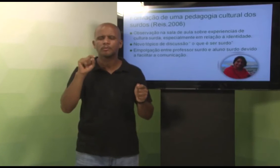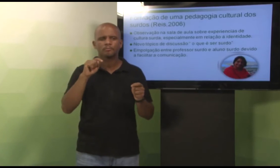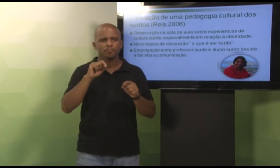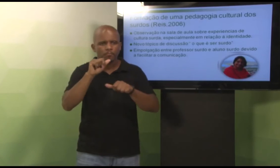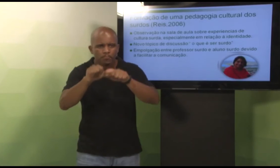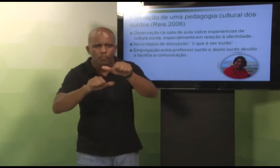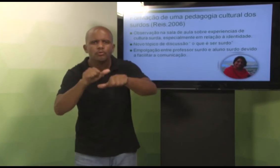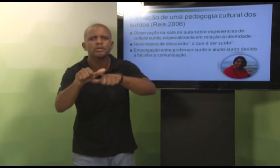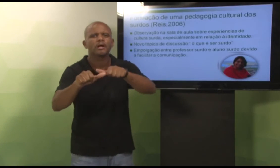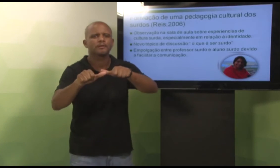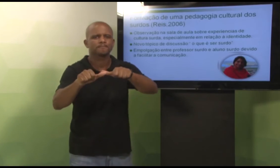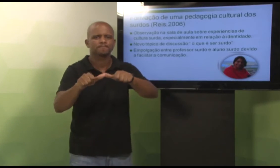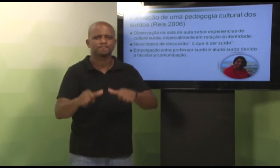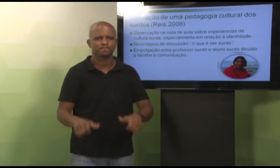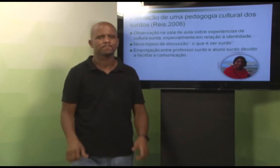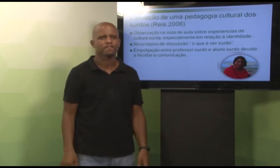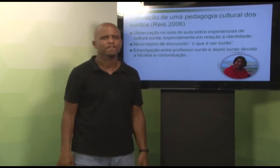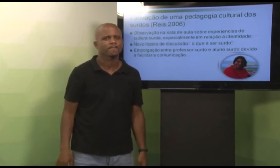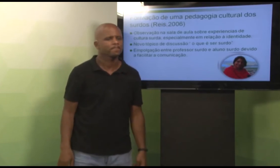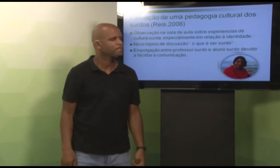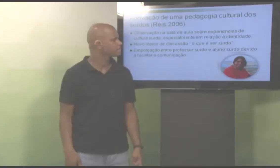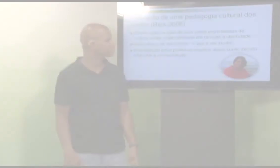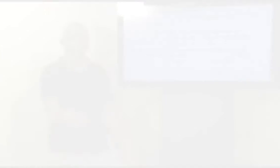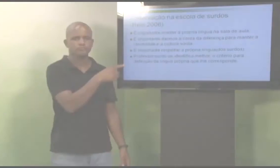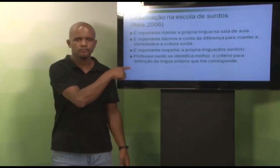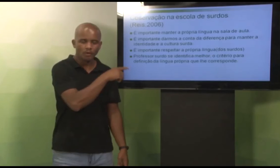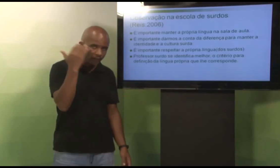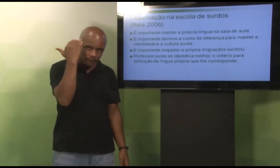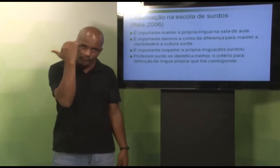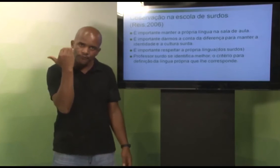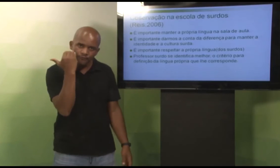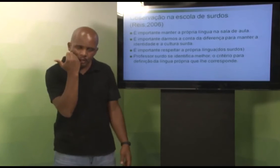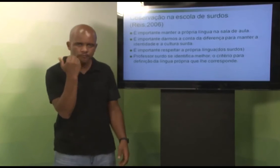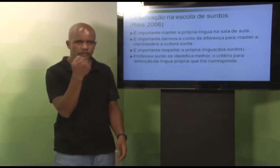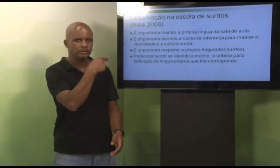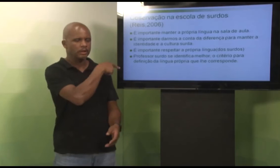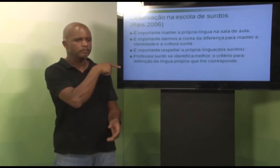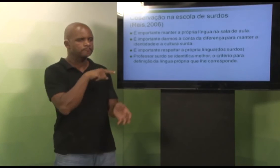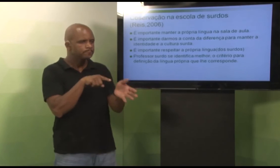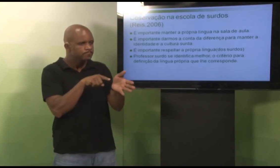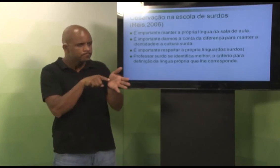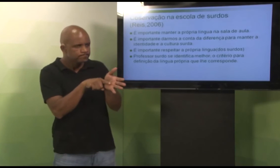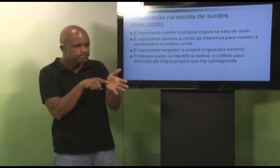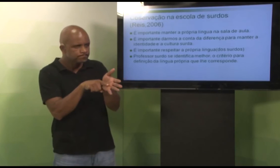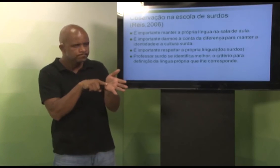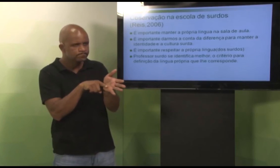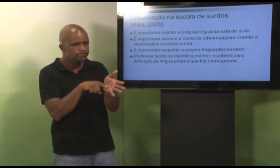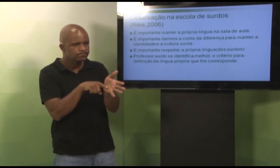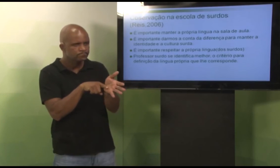ouvintes. Percebam que aqui há alguns problemas que devem ser evidenciados, de forma a mudar algumas